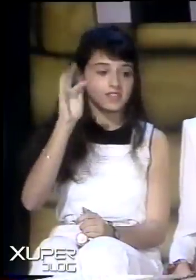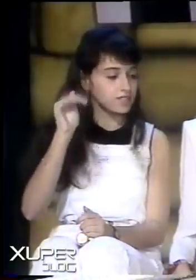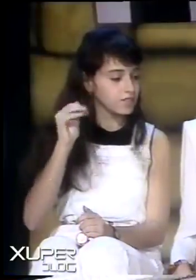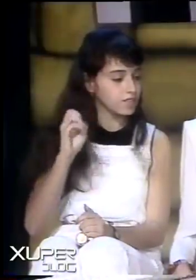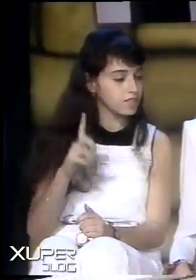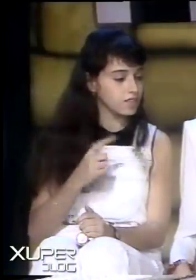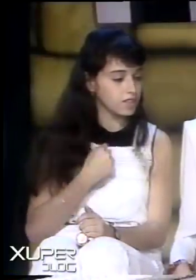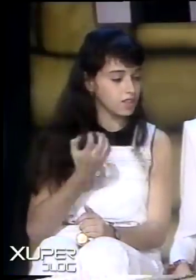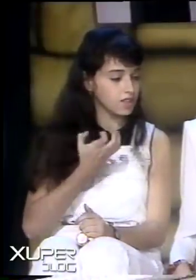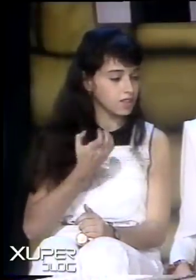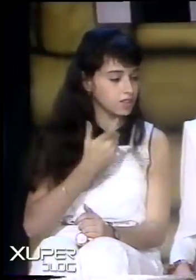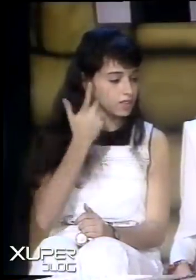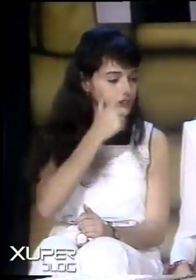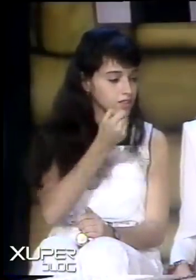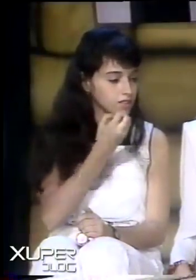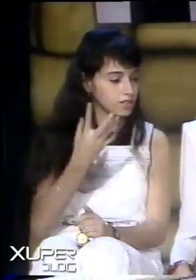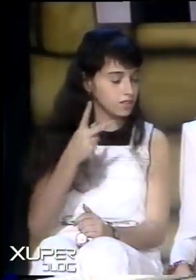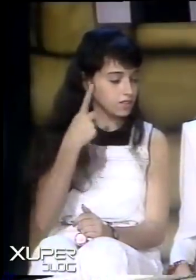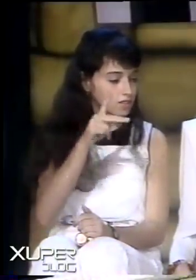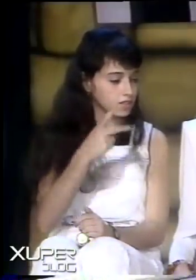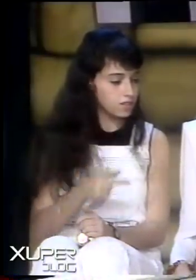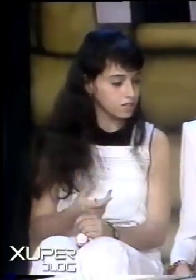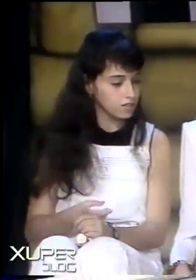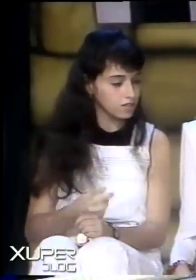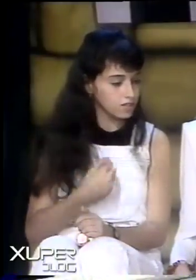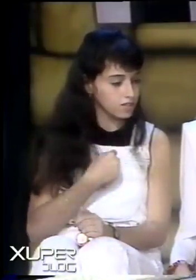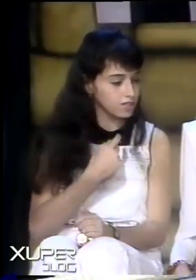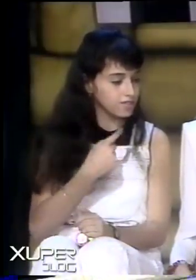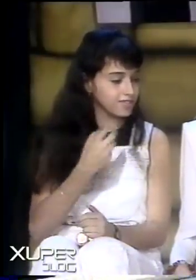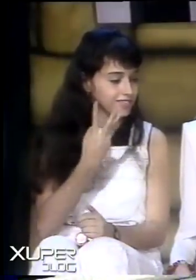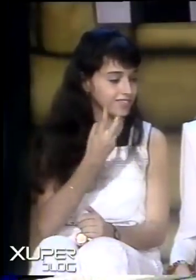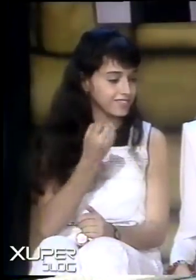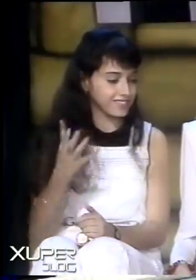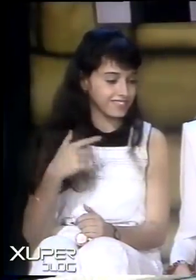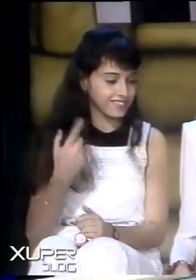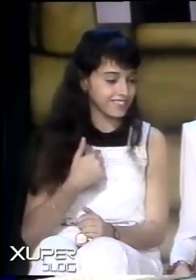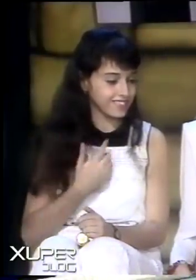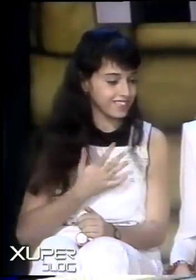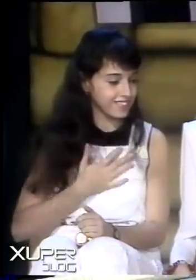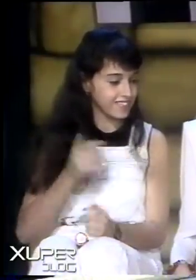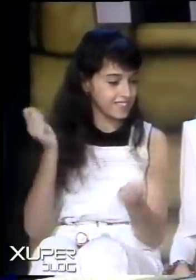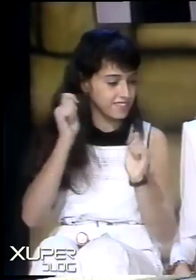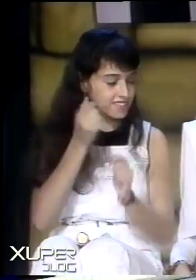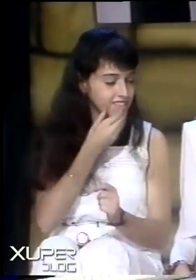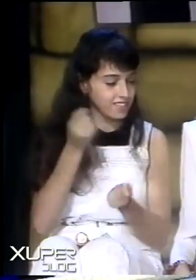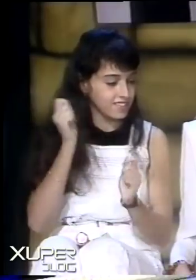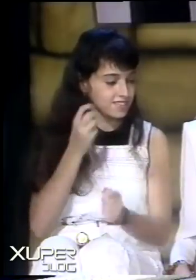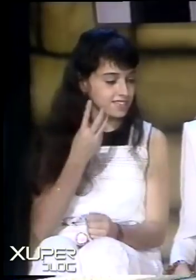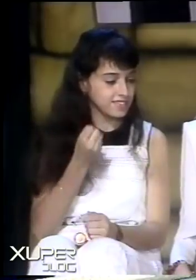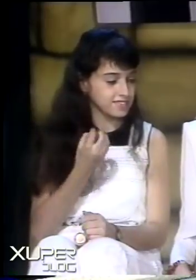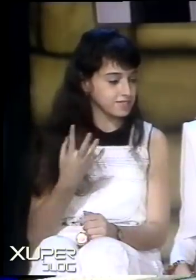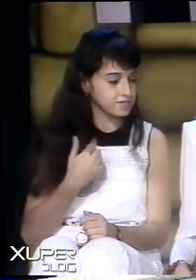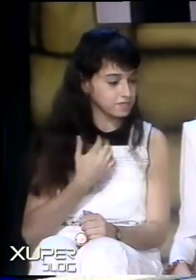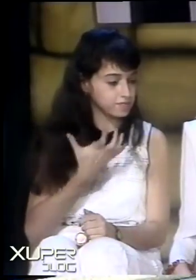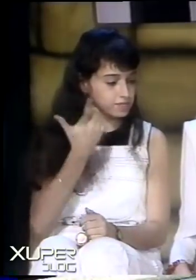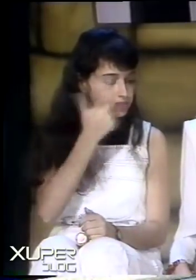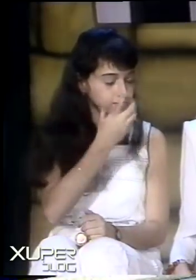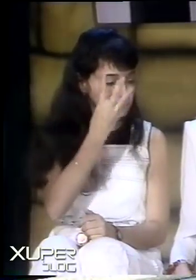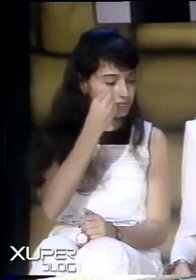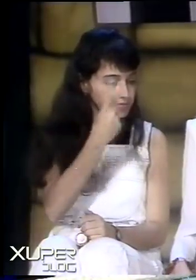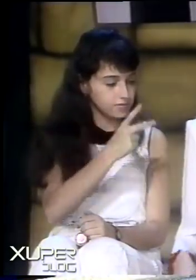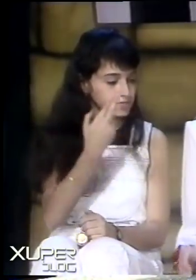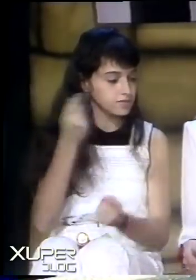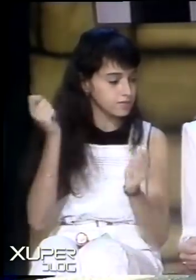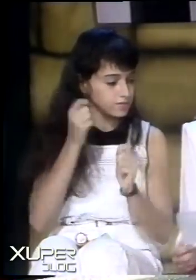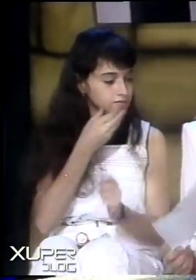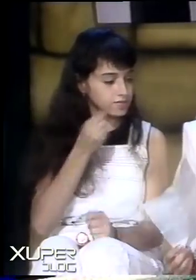beijo. Eu queria ganhar alguma coisa do seu show. As três coisas que eu mais gosto, Paquitas e Paquitos. E queria ganhar também uma foto sua e